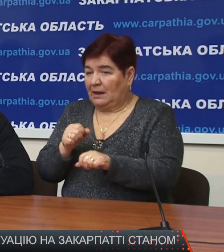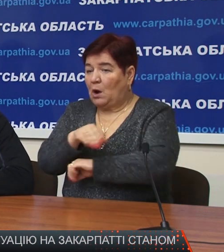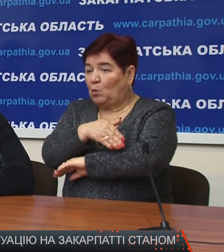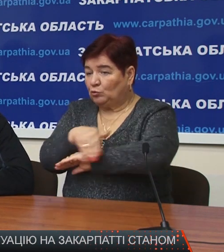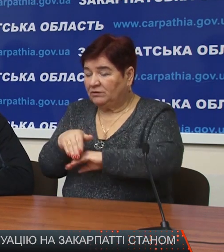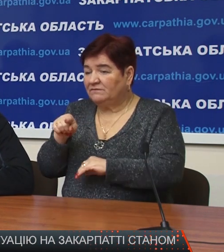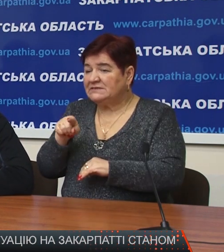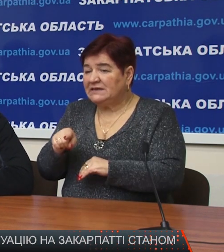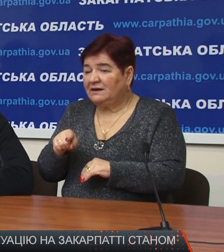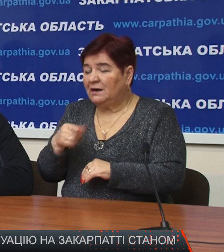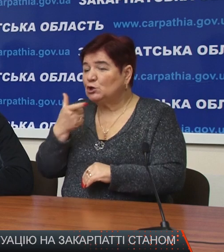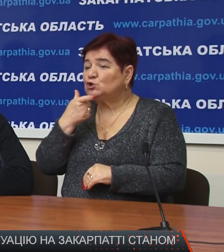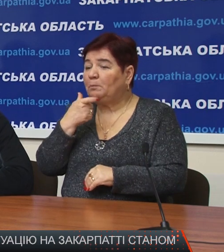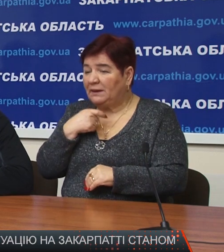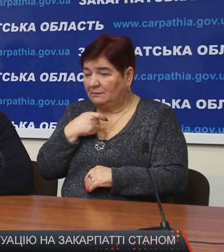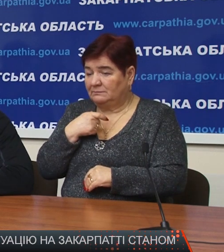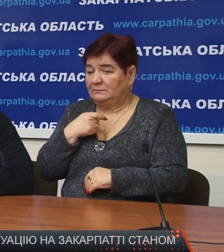перебувати в цих чергах, створювати собі